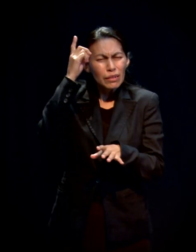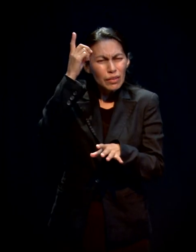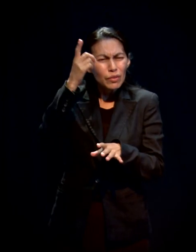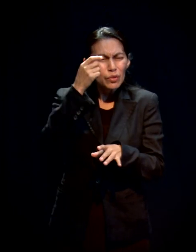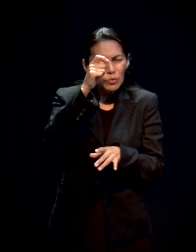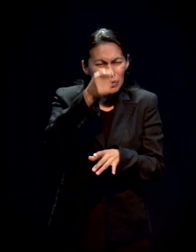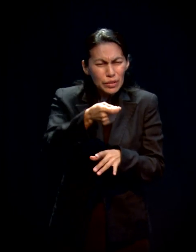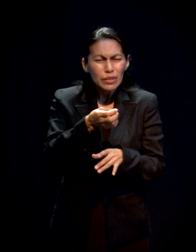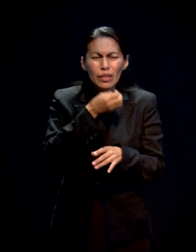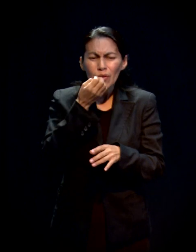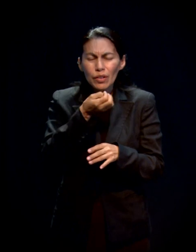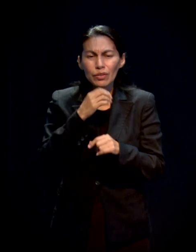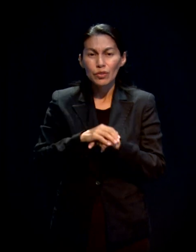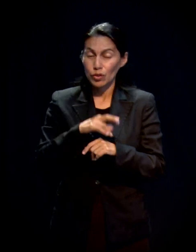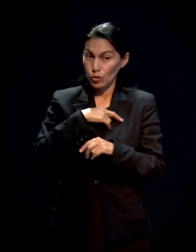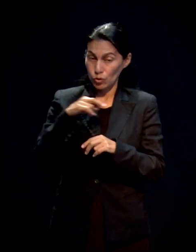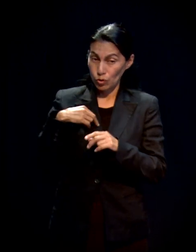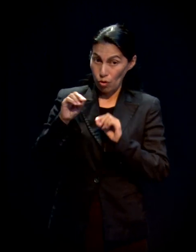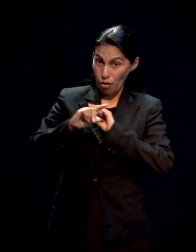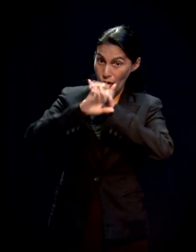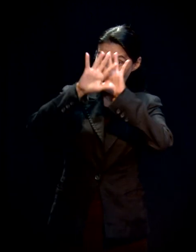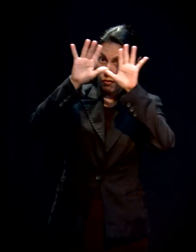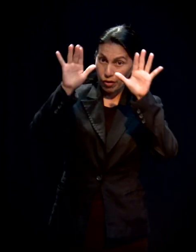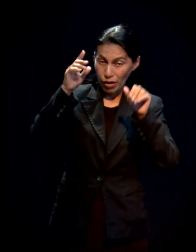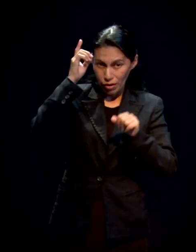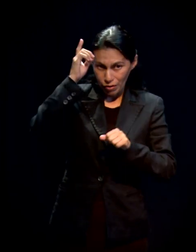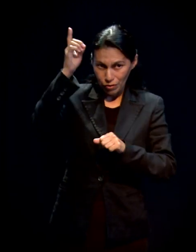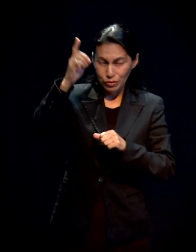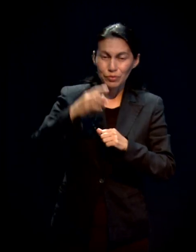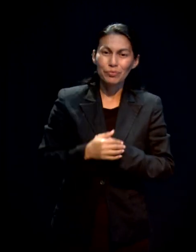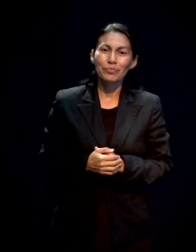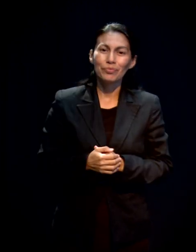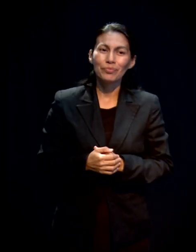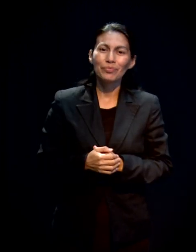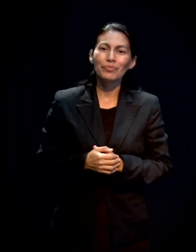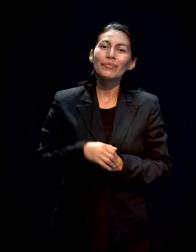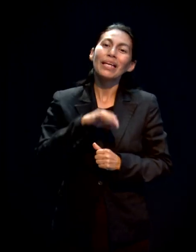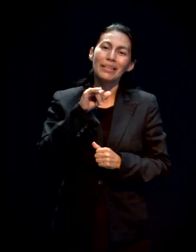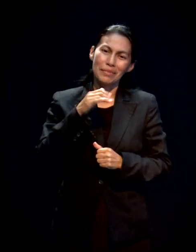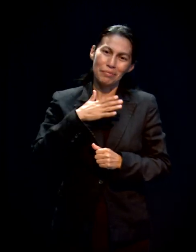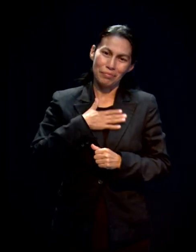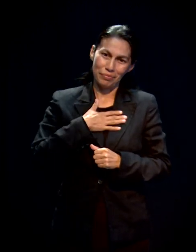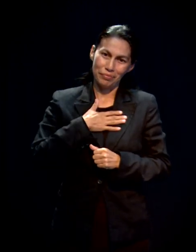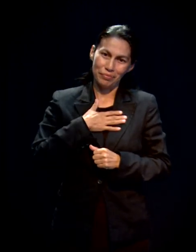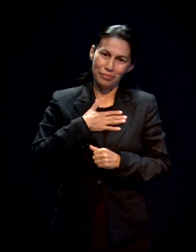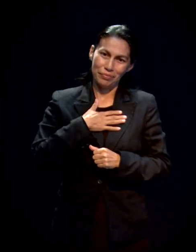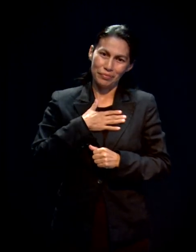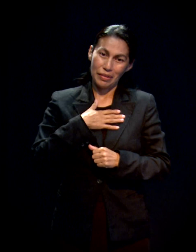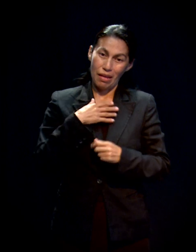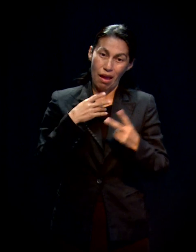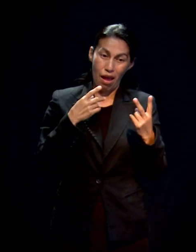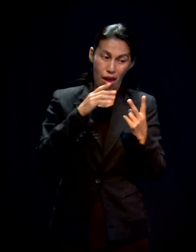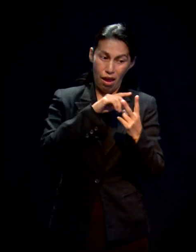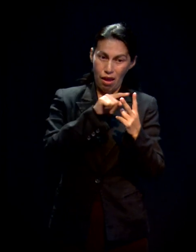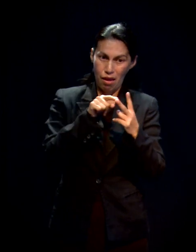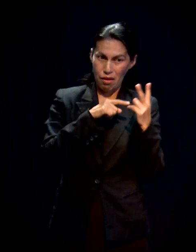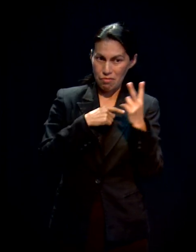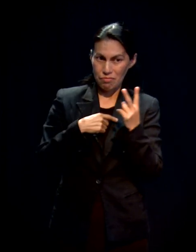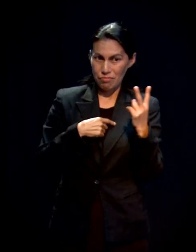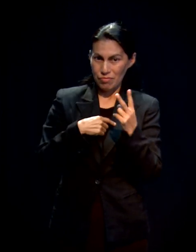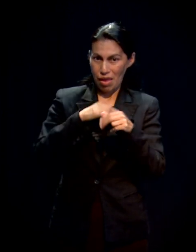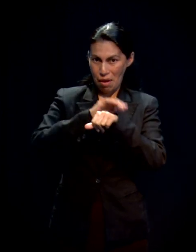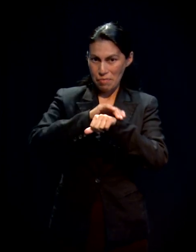podamos glorificar a dios sí estoy muy bien yo con mi amigo ángel mucho